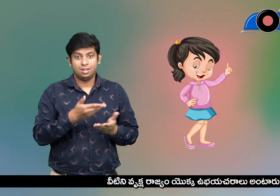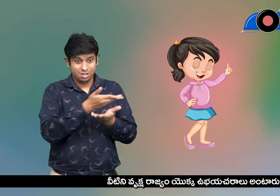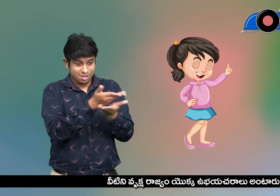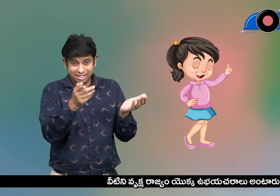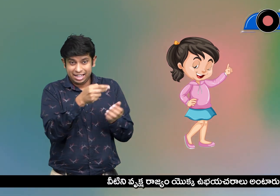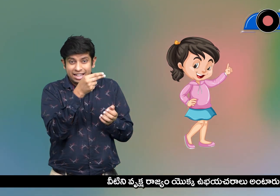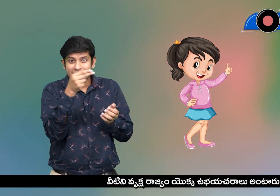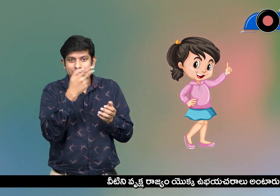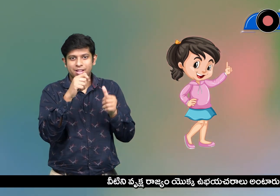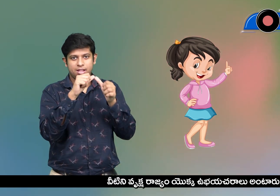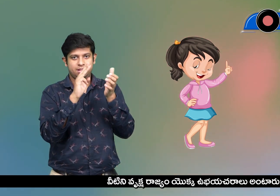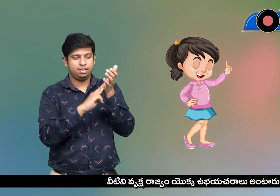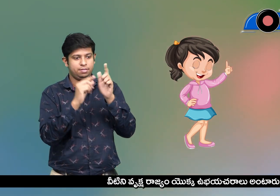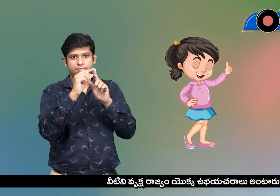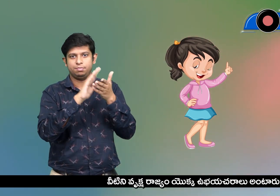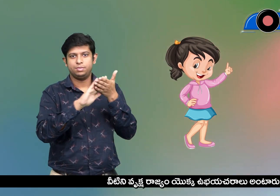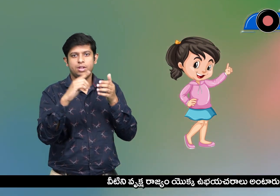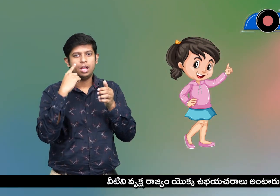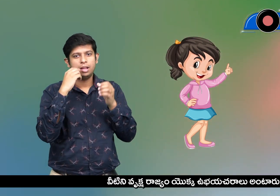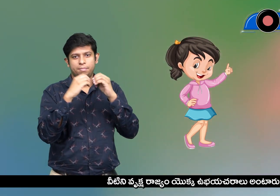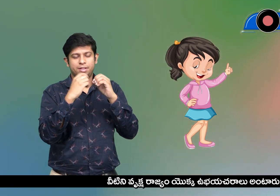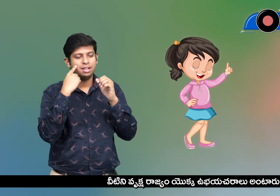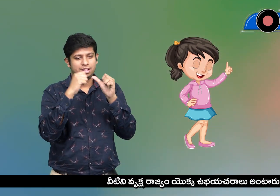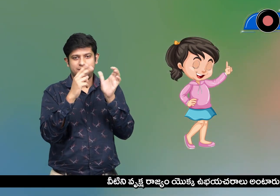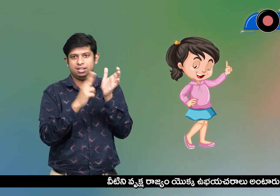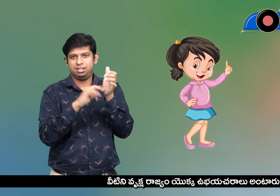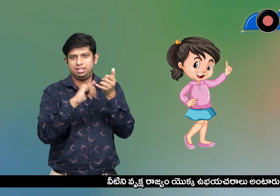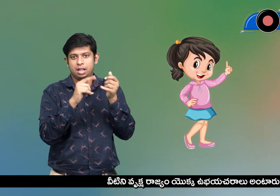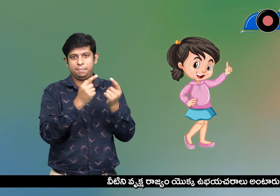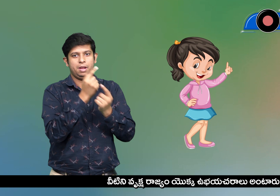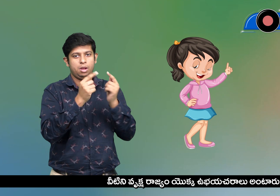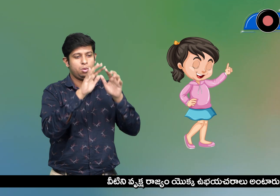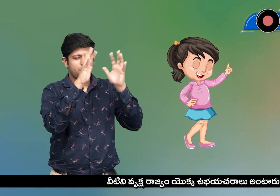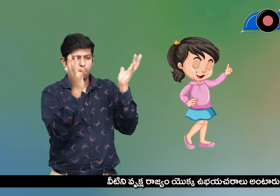వీటిని వృక్షరాజ్యానికి చెందిన ఉభయచరాలు అంటారు.